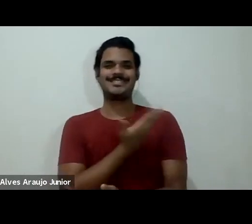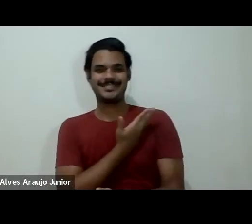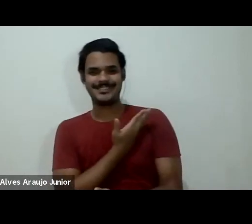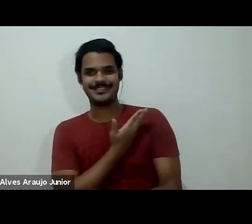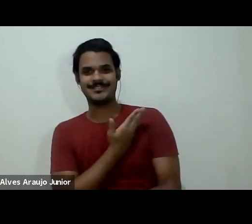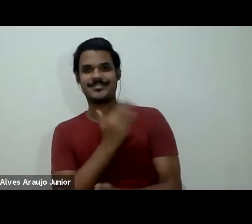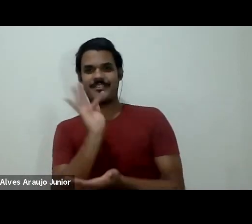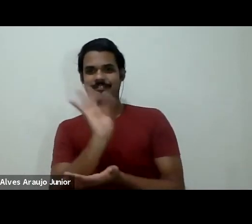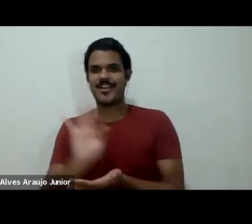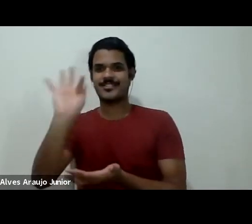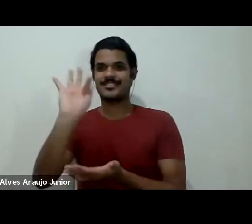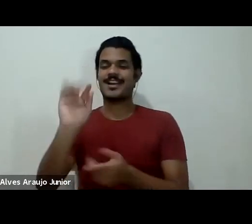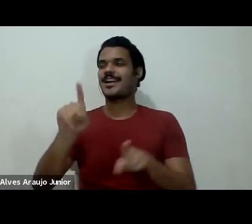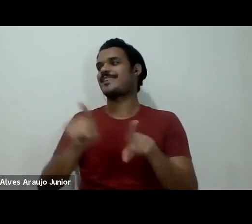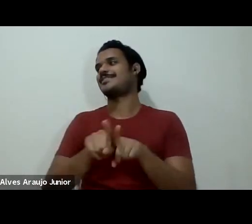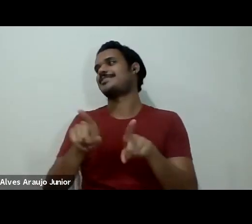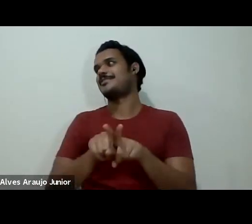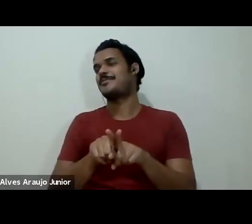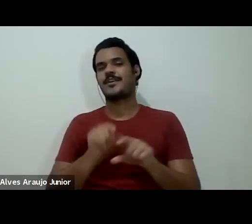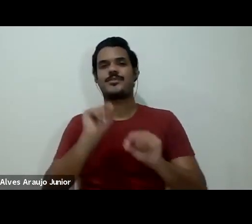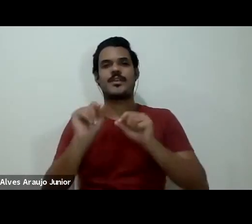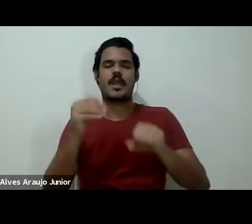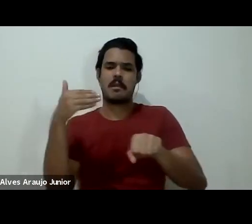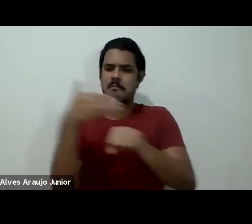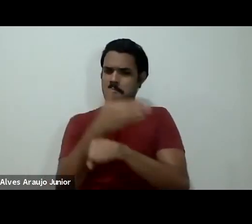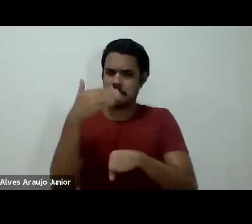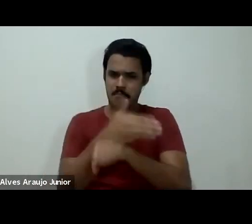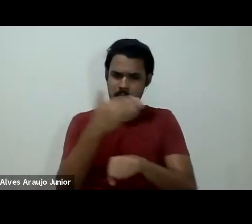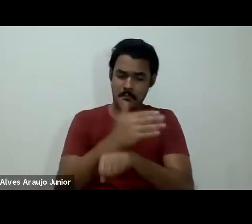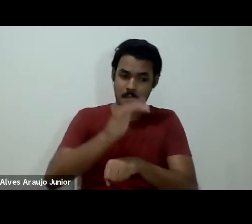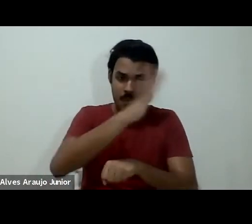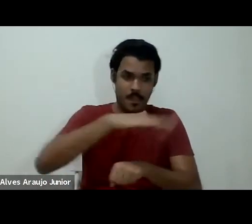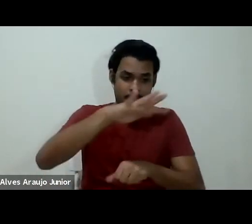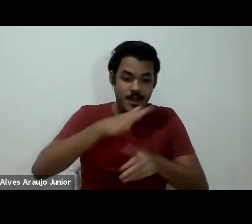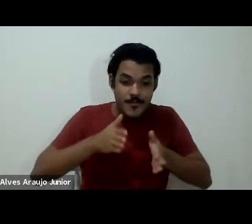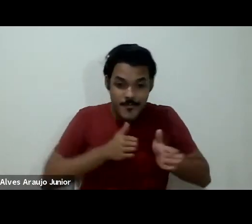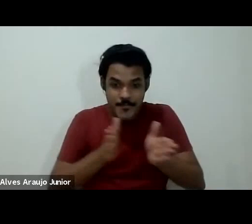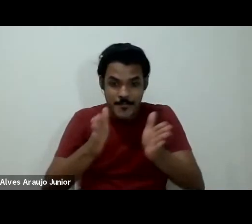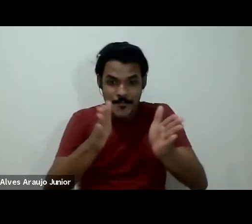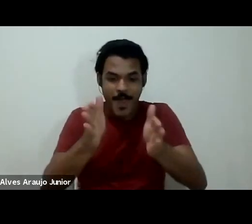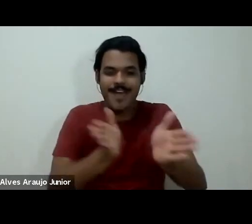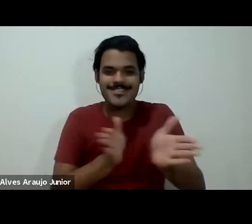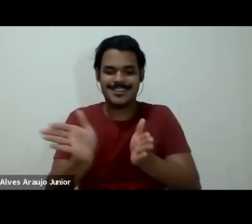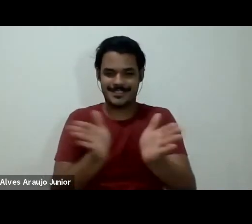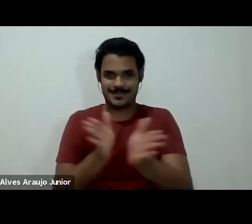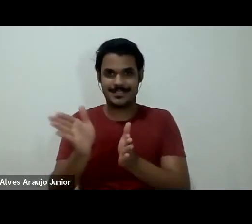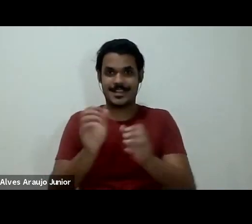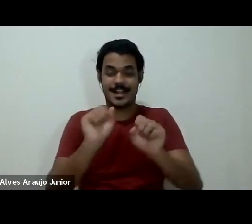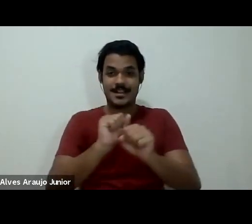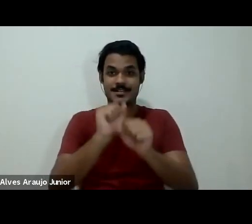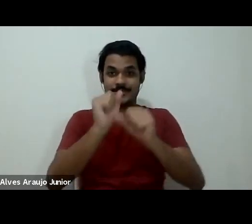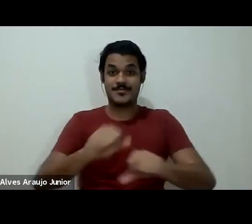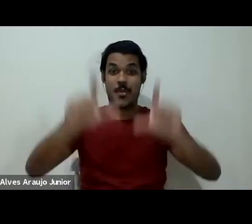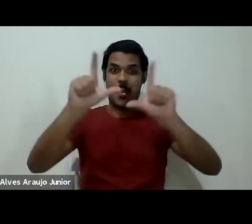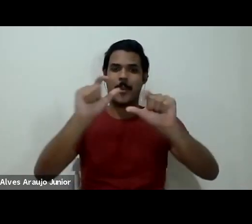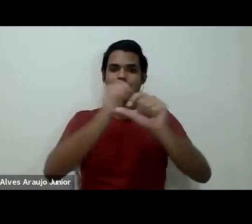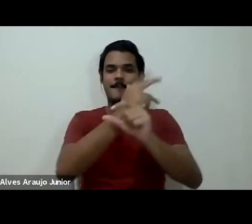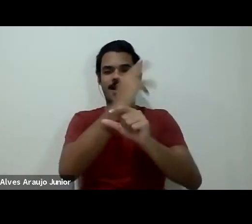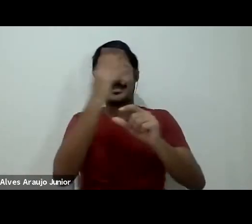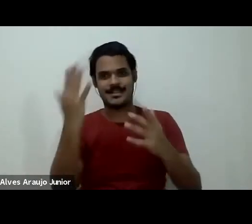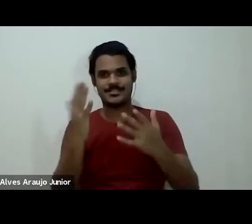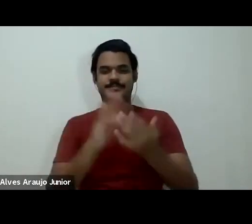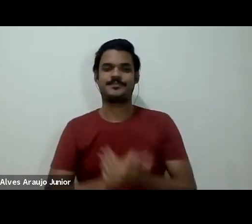é uma mulher que aposta nesses novos caminhos, portanto, na nova paisagem. E também trabalhando com